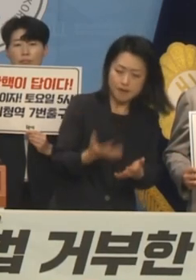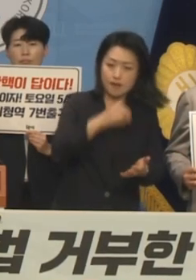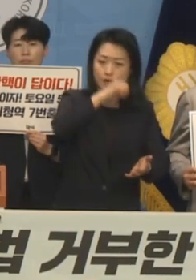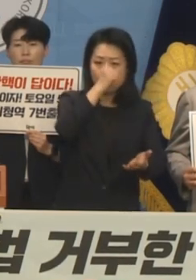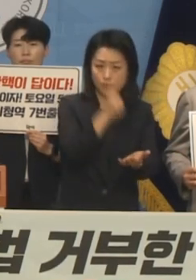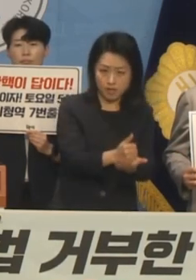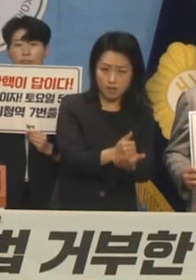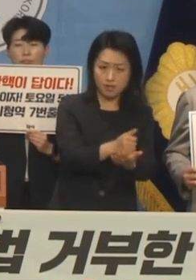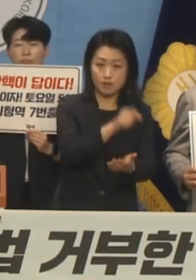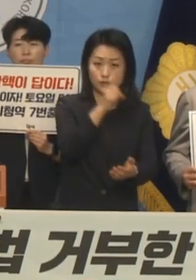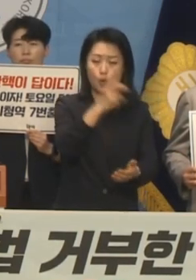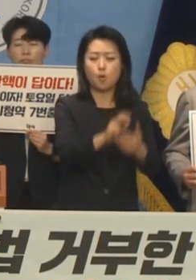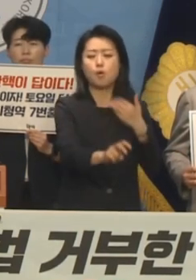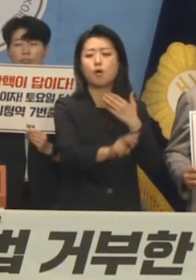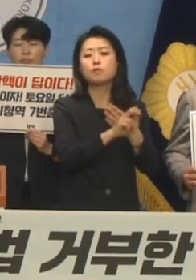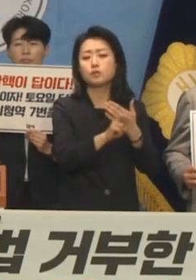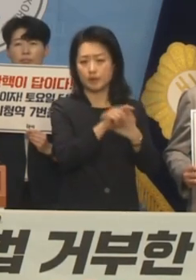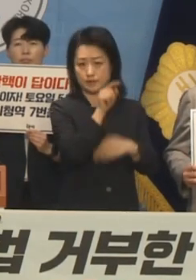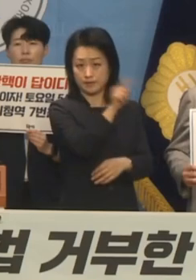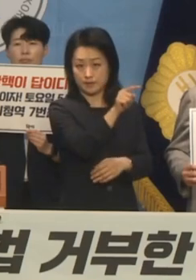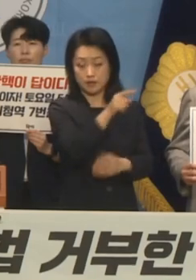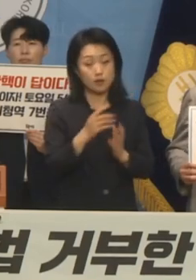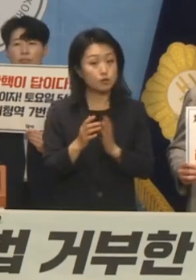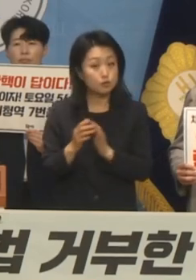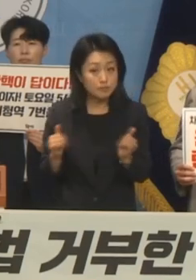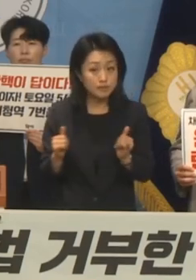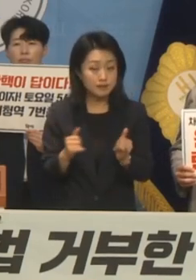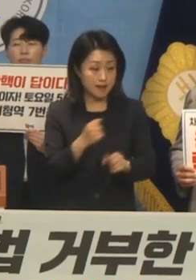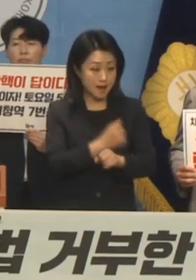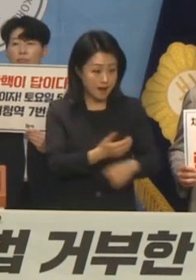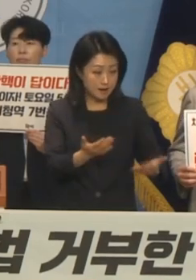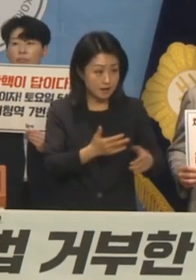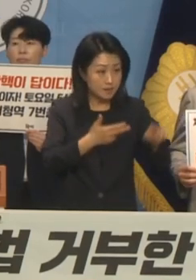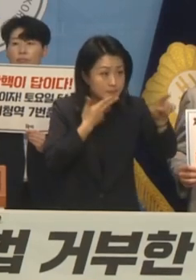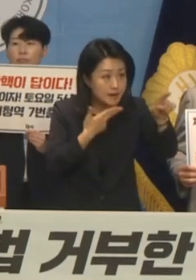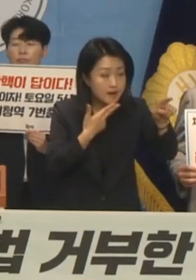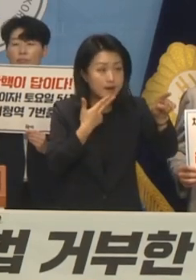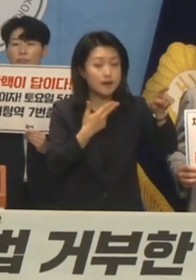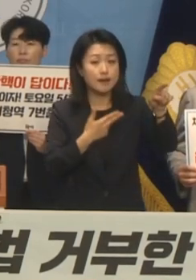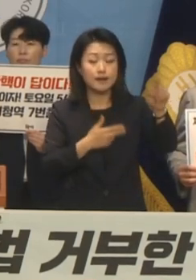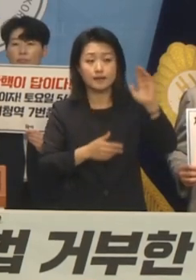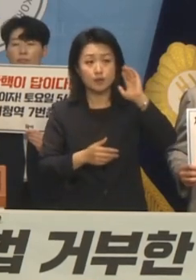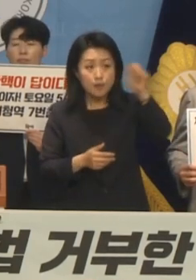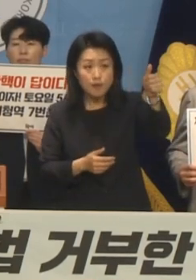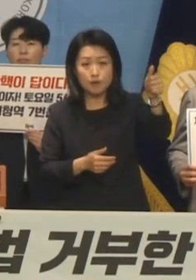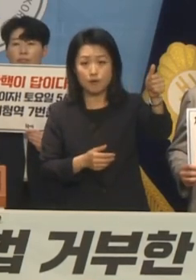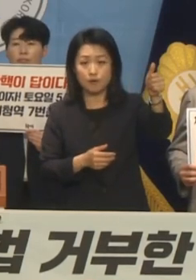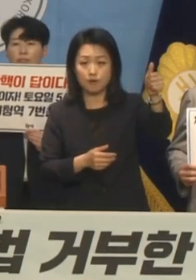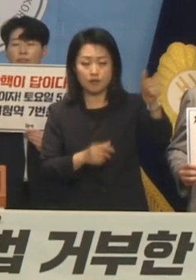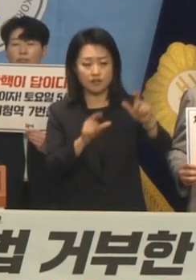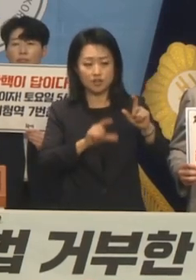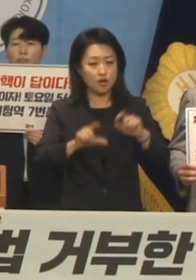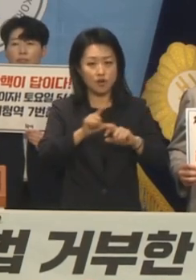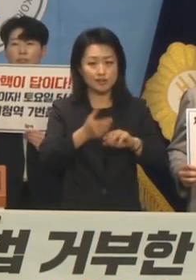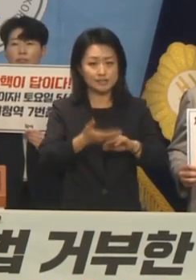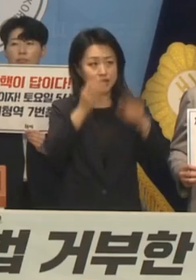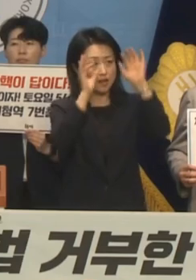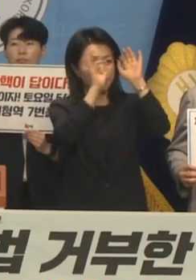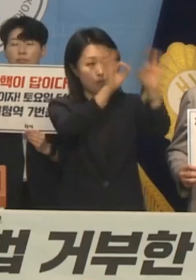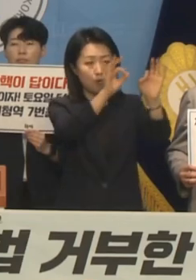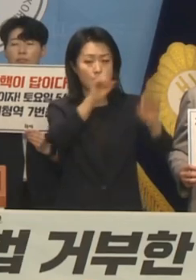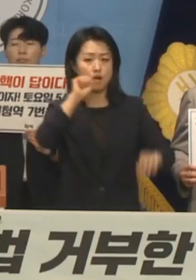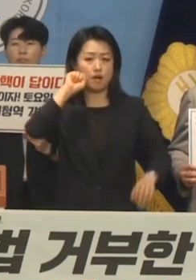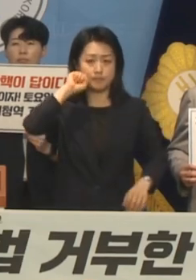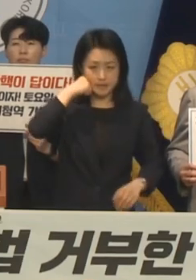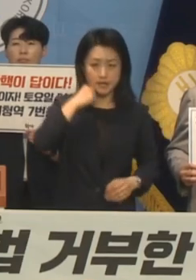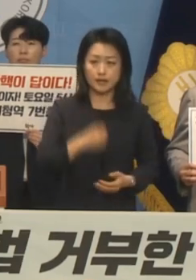위법입니다. 국민들은 제 할 일을 하지 않는 대통령을 더 이상 보고 있을 수